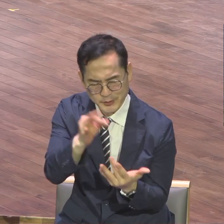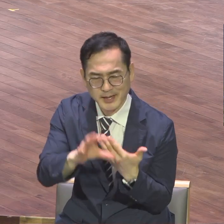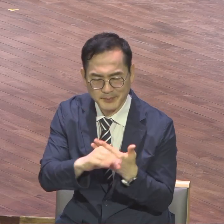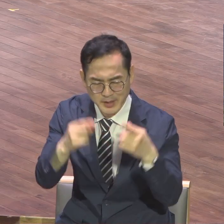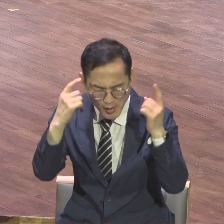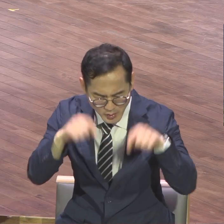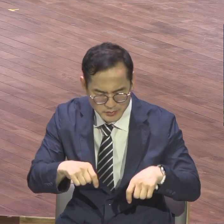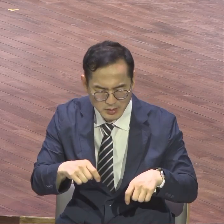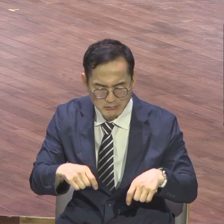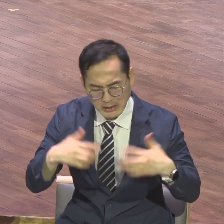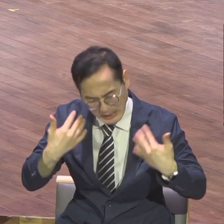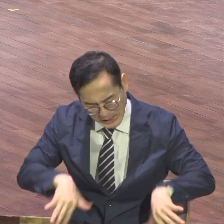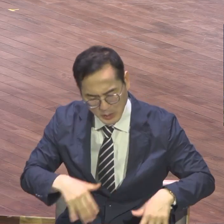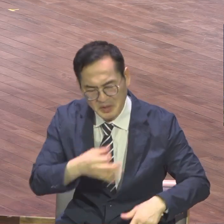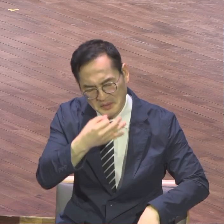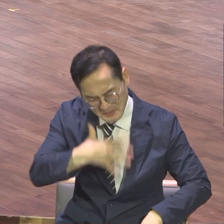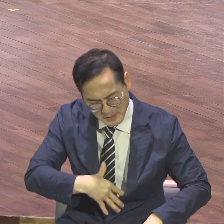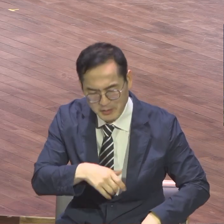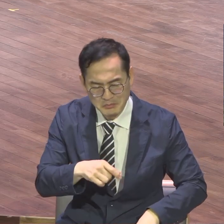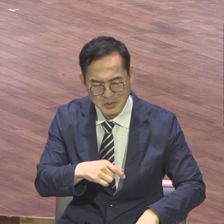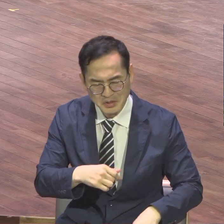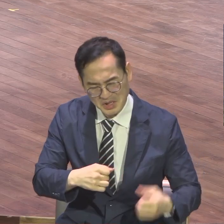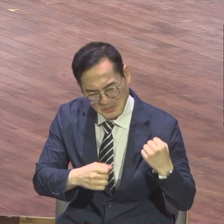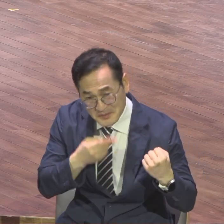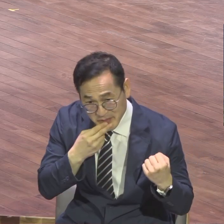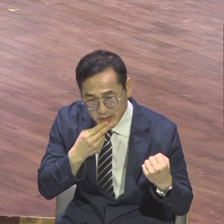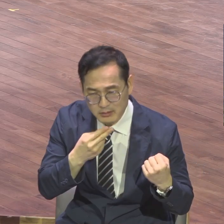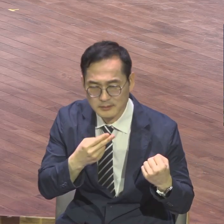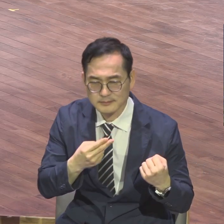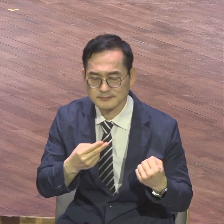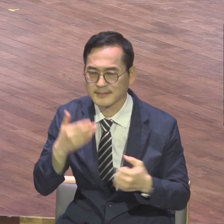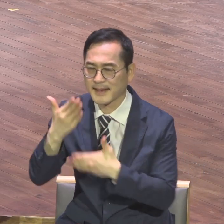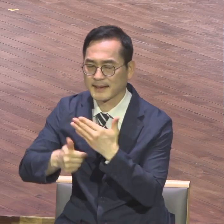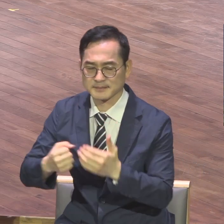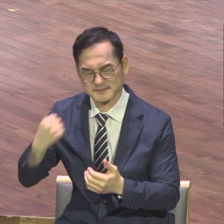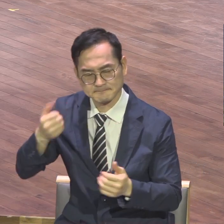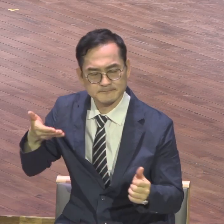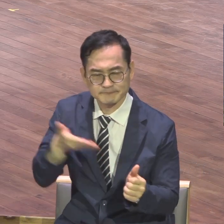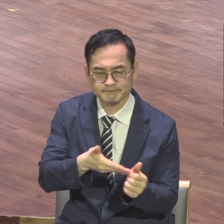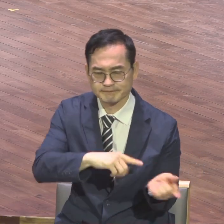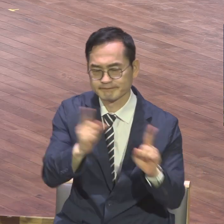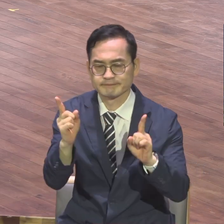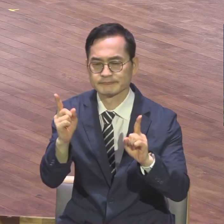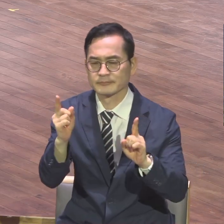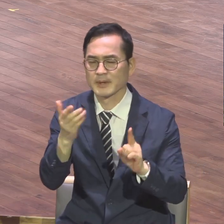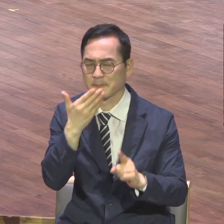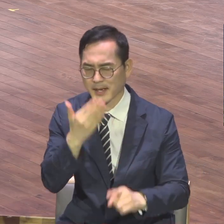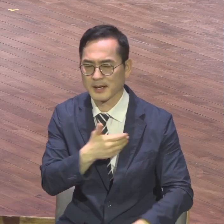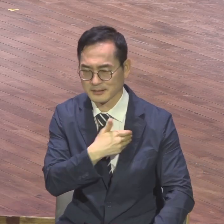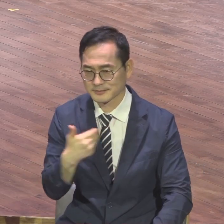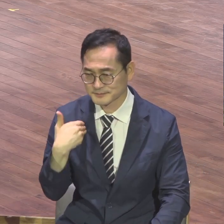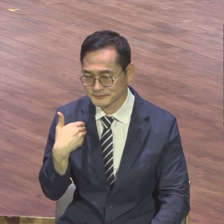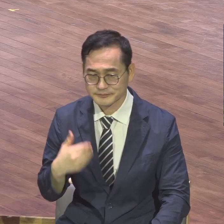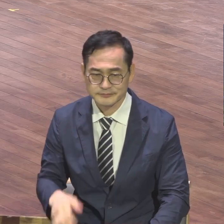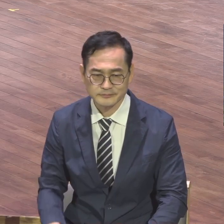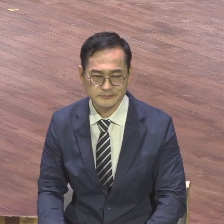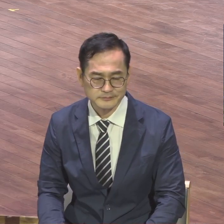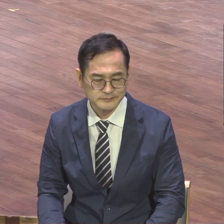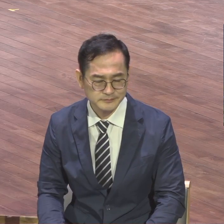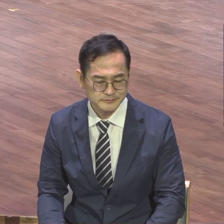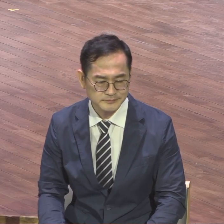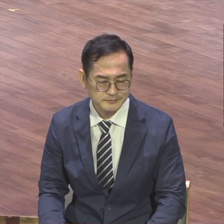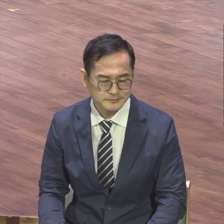오늘 본문인 사도행전 16장에 보면 2000년 전에 사도 바울도 이 영적 서비스를 가지고 있었던 것을 볼 수